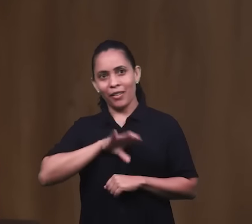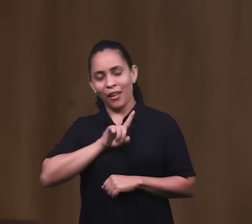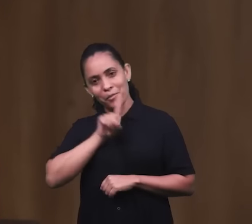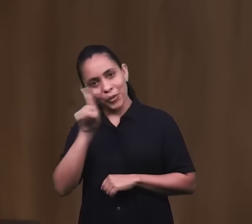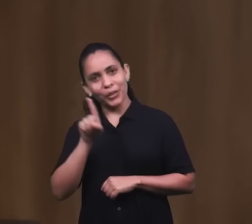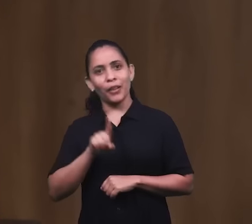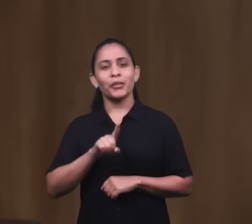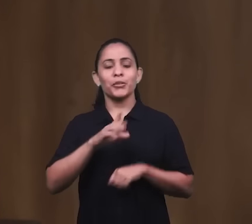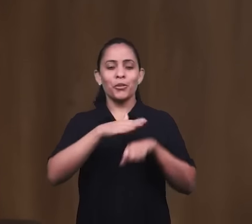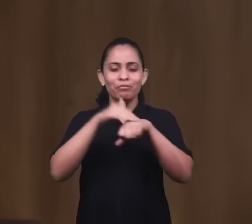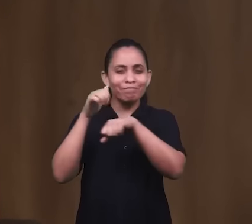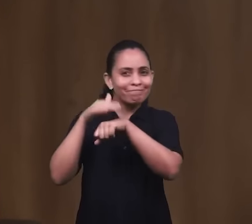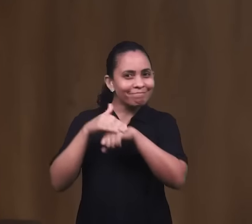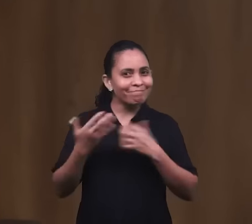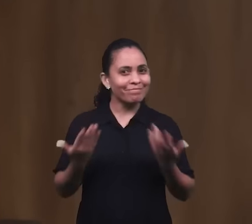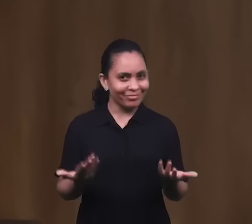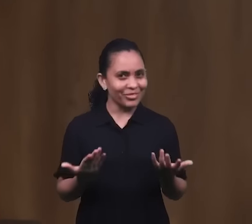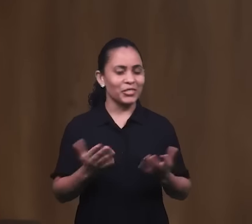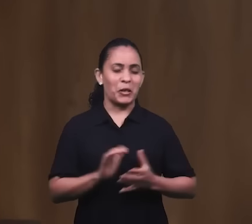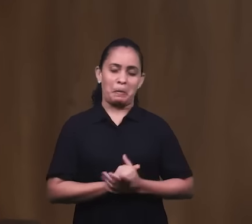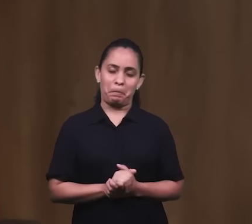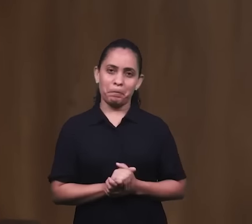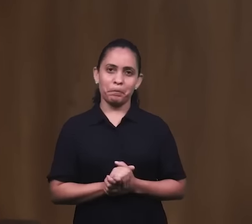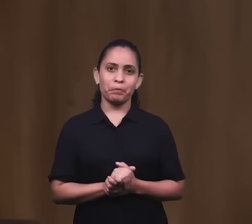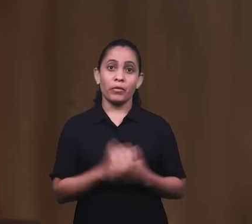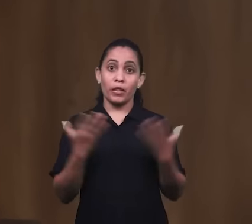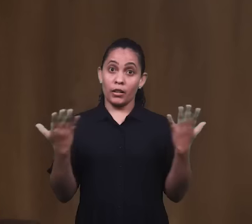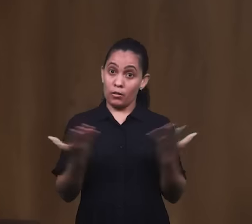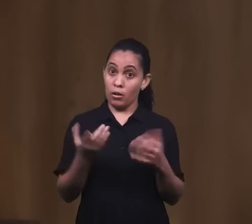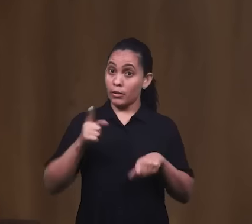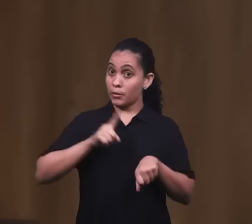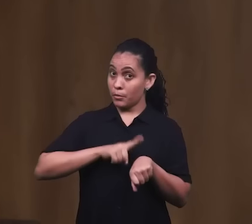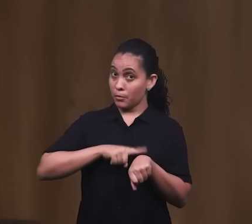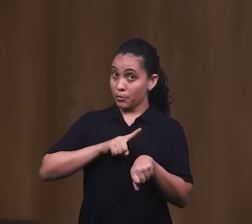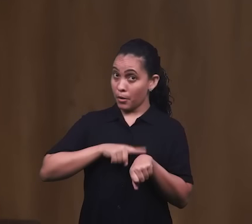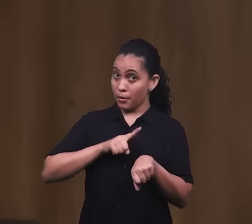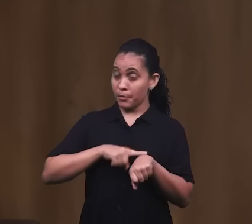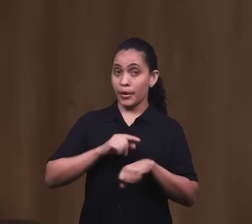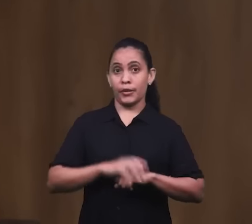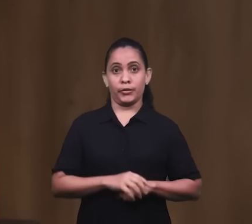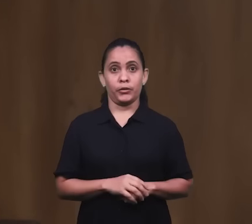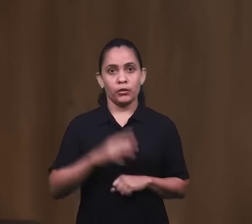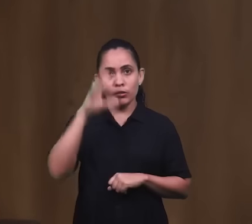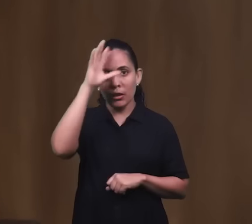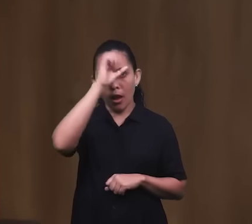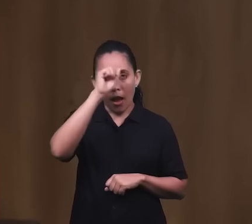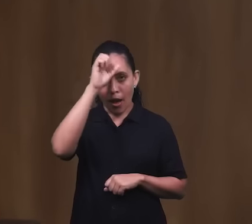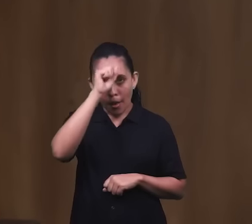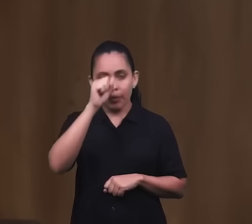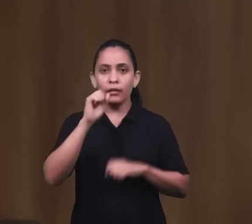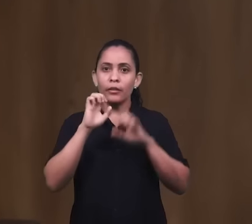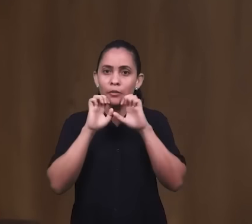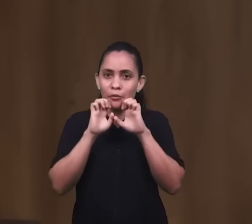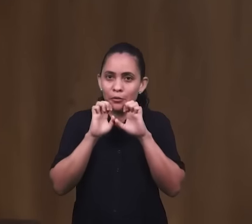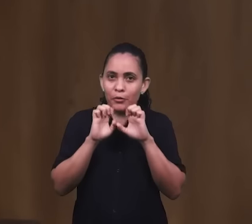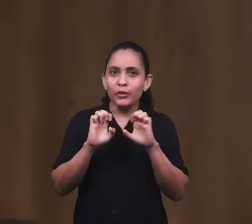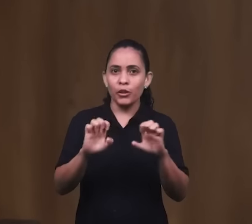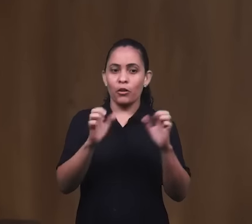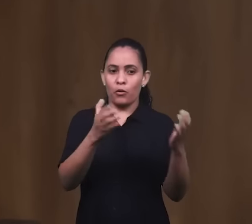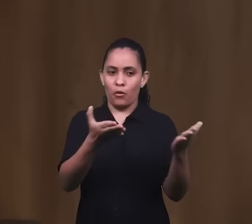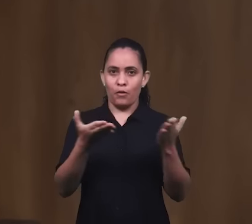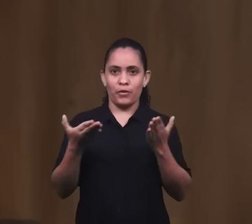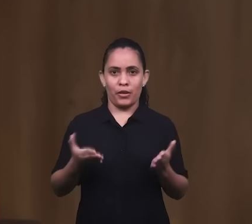sobre, né, a experiência de Portugal. E assim o Senhor ele vai fazendo os seus chamados. Que maravilha, né, não? E agora nós vamos para aquele momento,